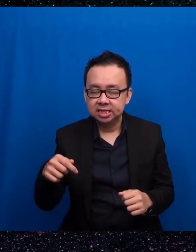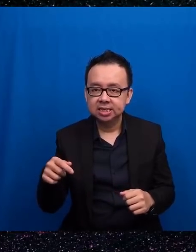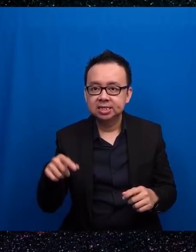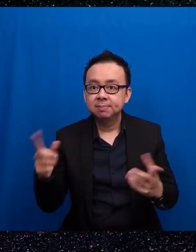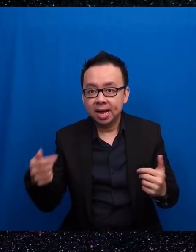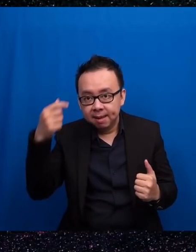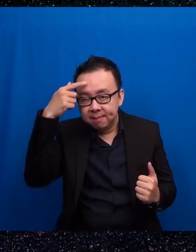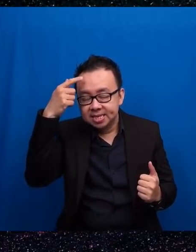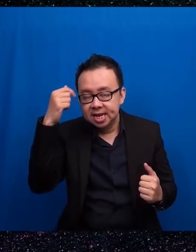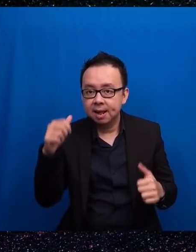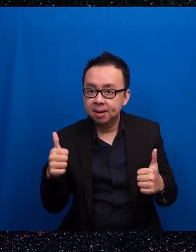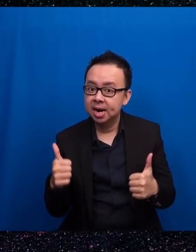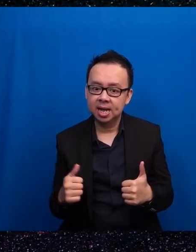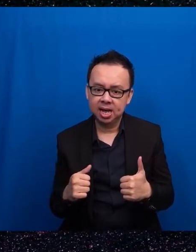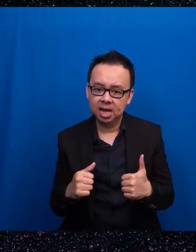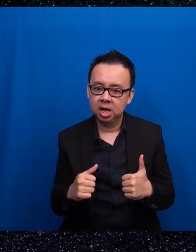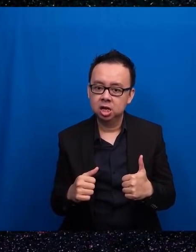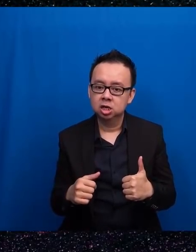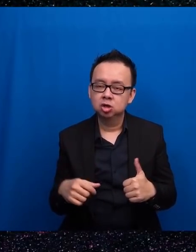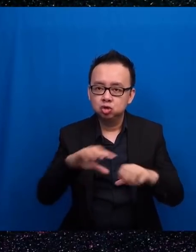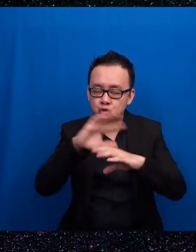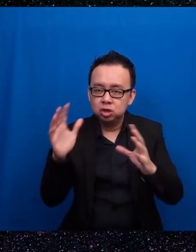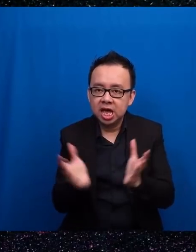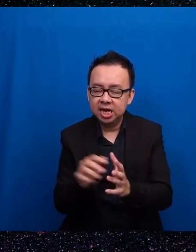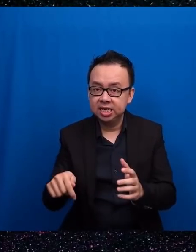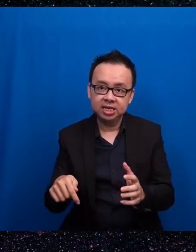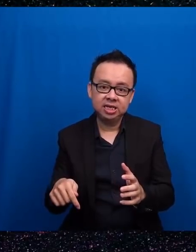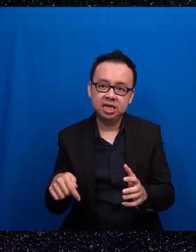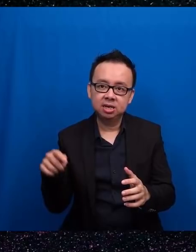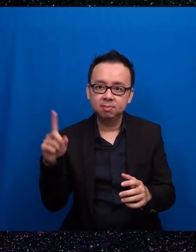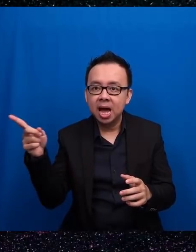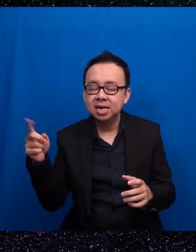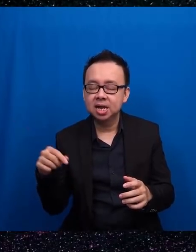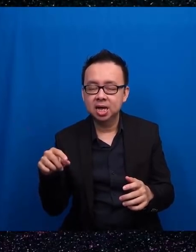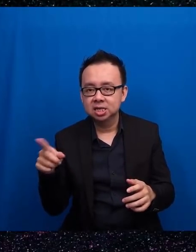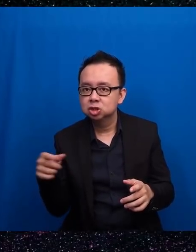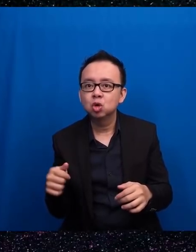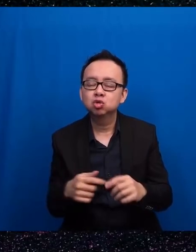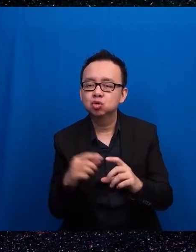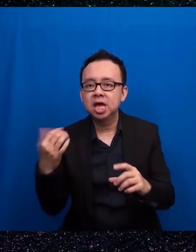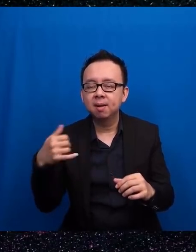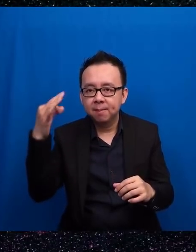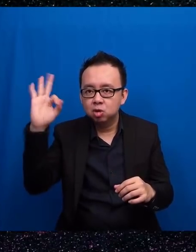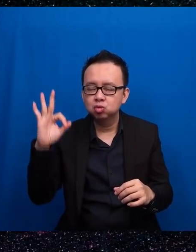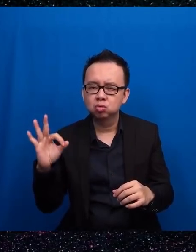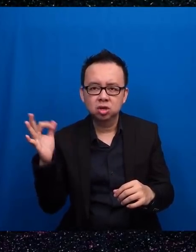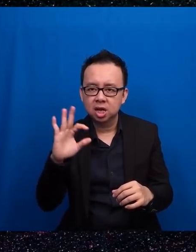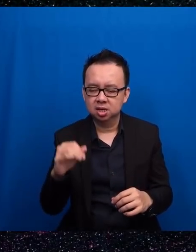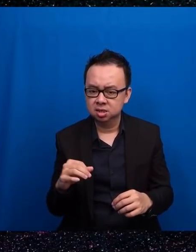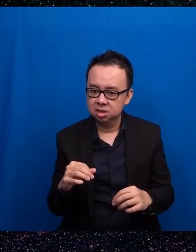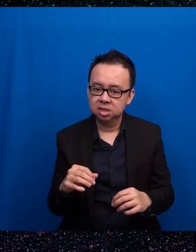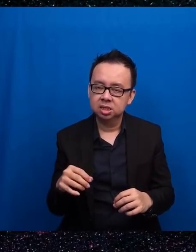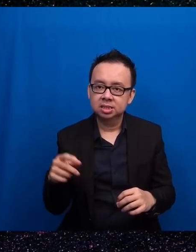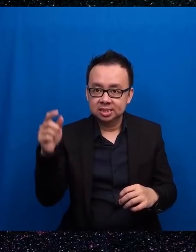Karena wabah tidak akan pernah berhenti, dunia ini akan selalu ada gonjang-ganjing yang baru. Kita nggak tahu sih, hanya Tuhan yang mengerti. Tapi setelah hari ini ya,